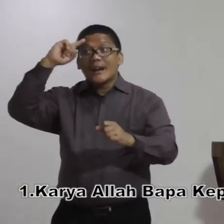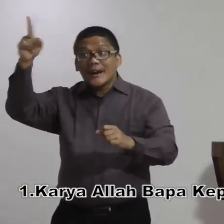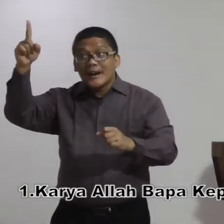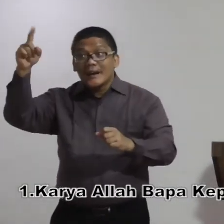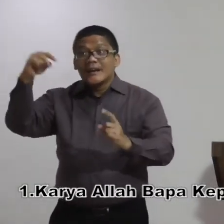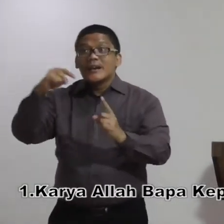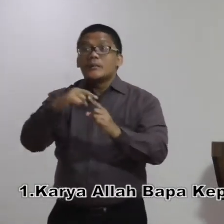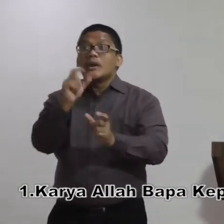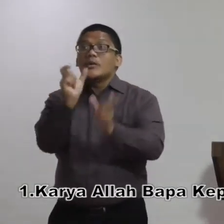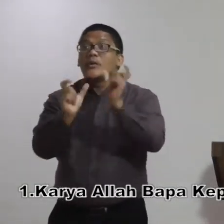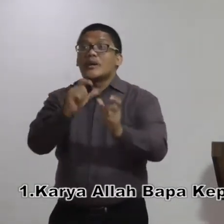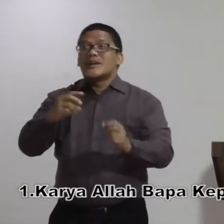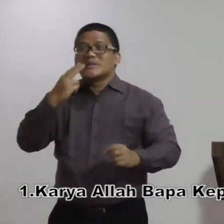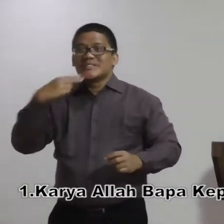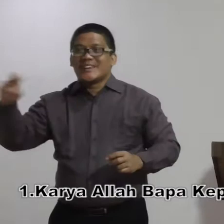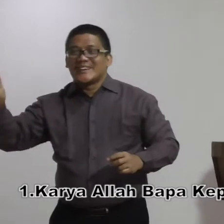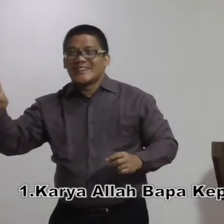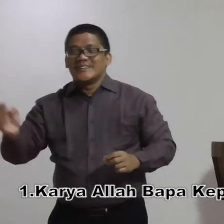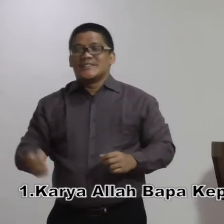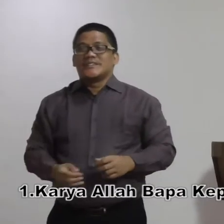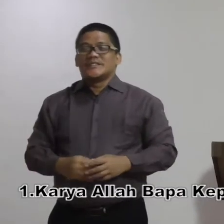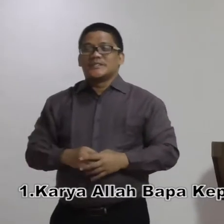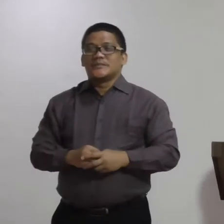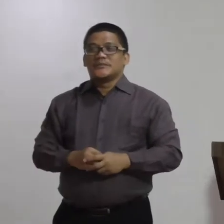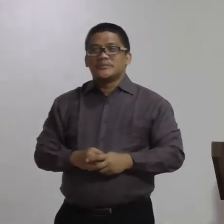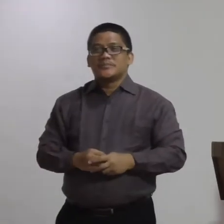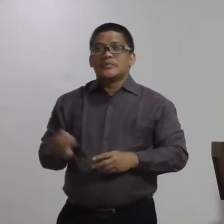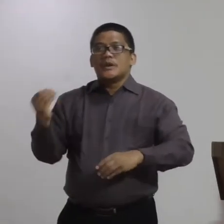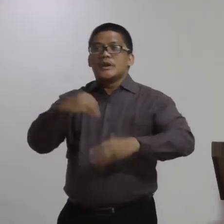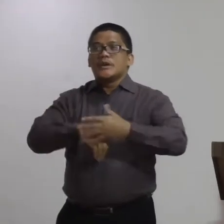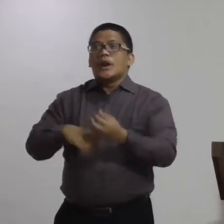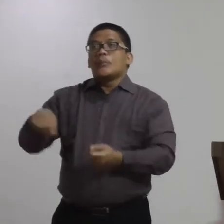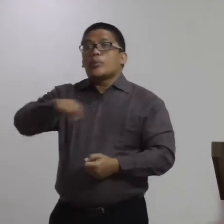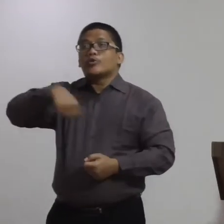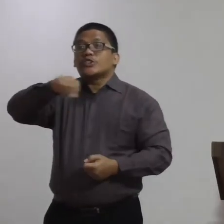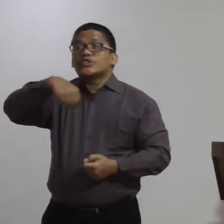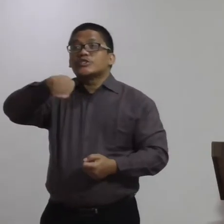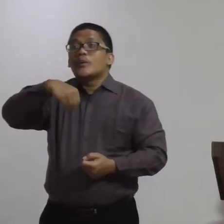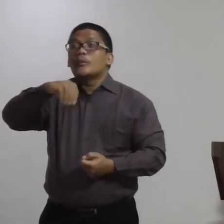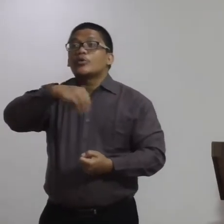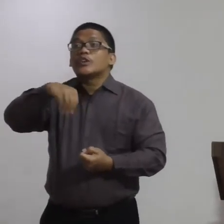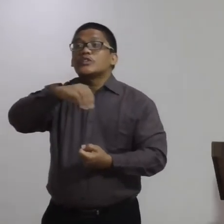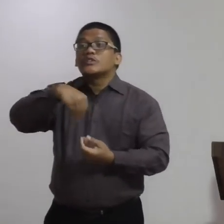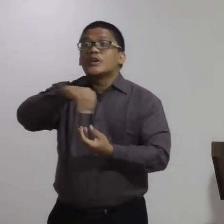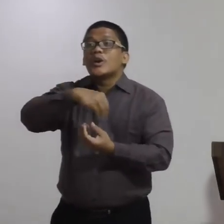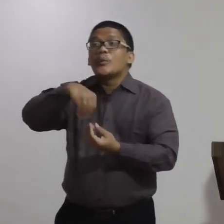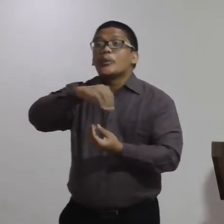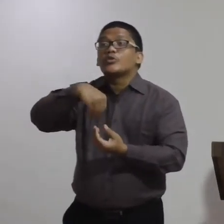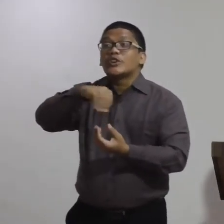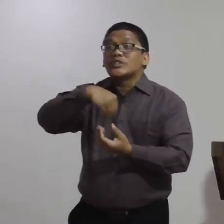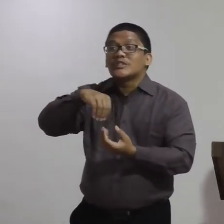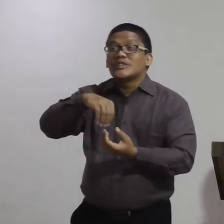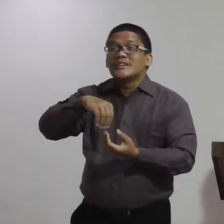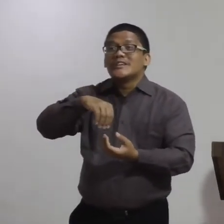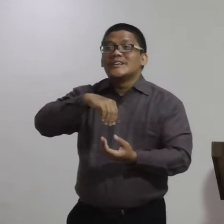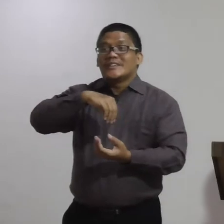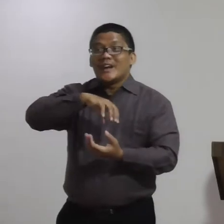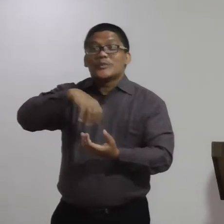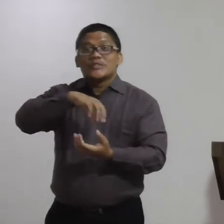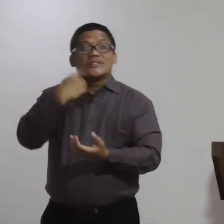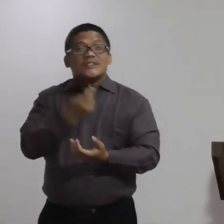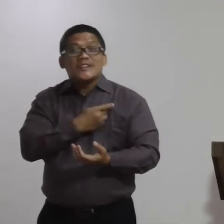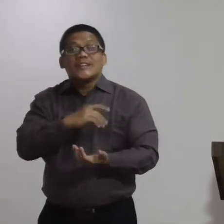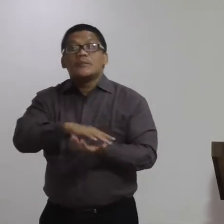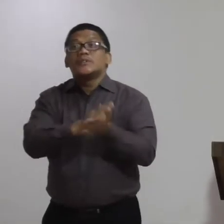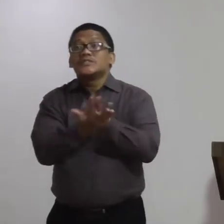Nah, jadi di dalam proses kita menjadi warga kerajaan Allah, ya, Allah Bapa,